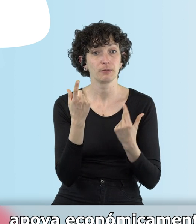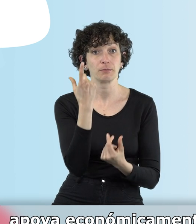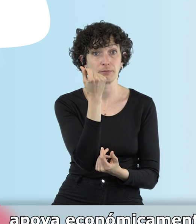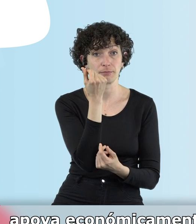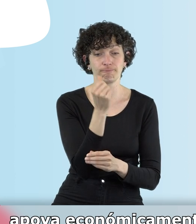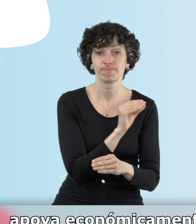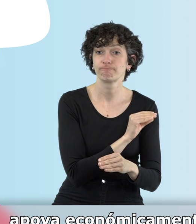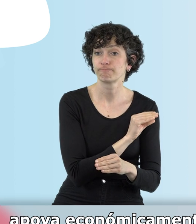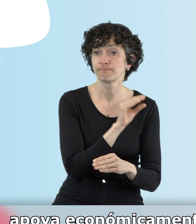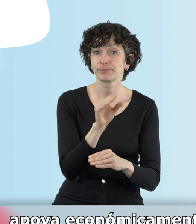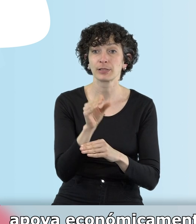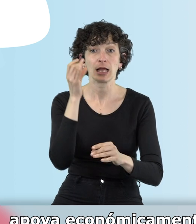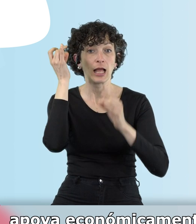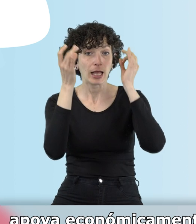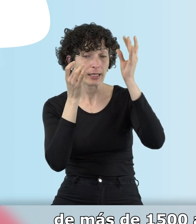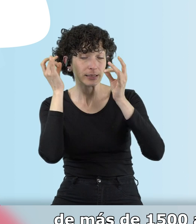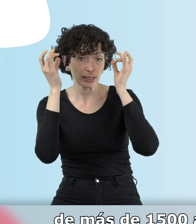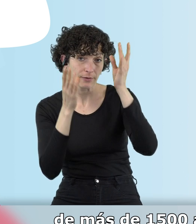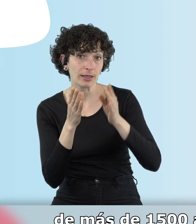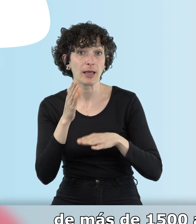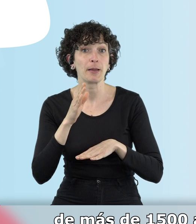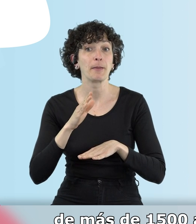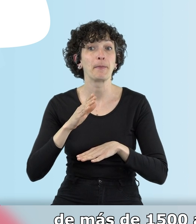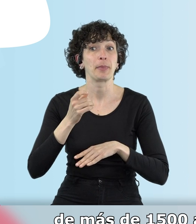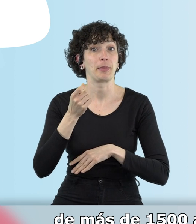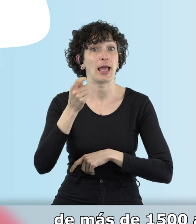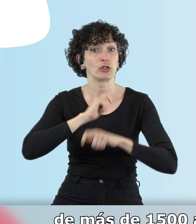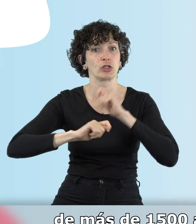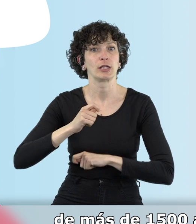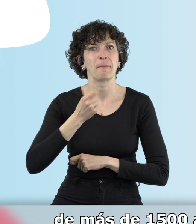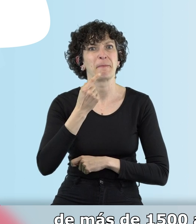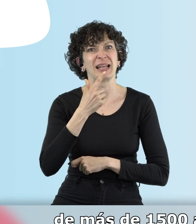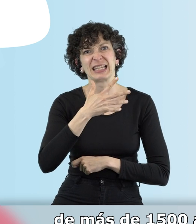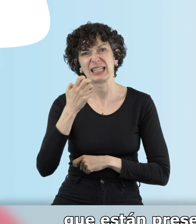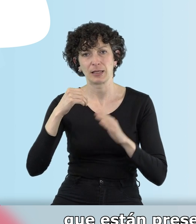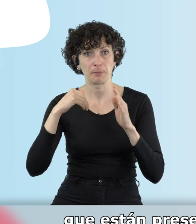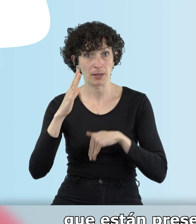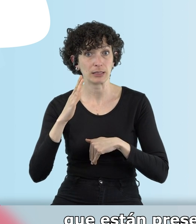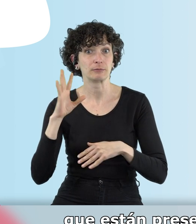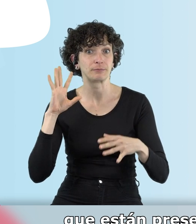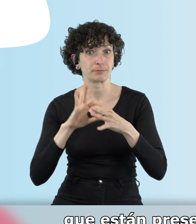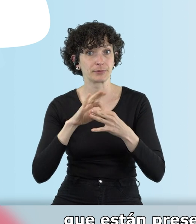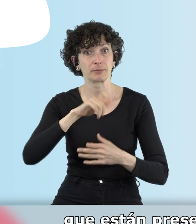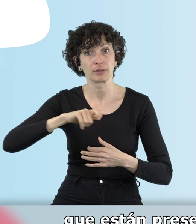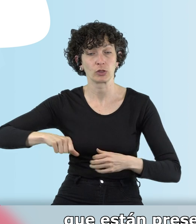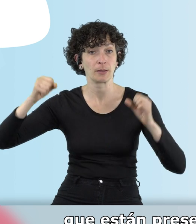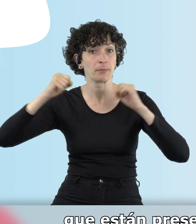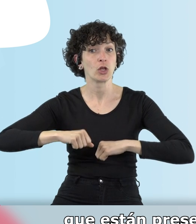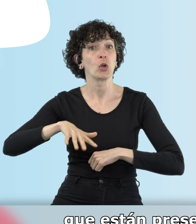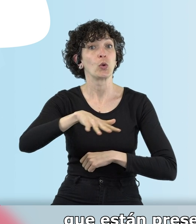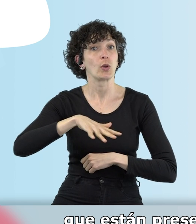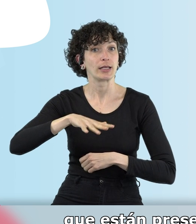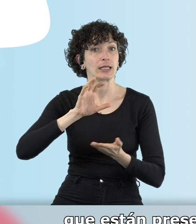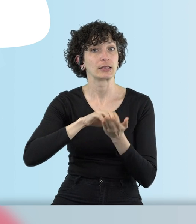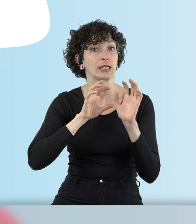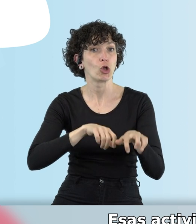económicamente las actividades, el desarrollo de actividades de más de 1.500 asociaciones de personas mayores que están presentes en los pueblecitos